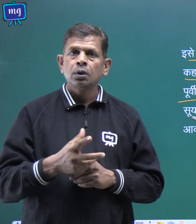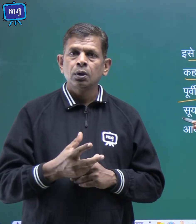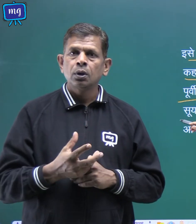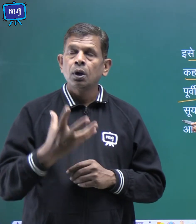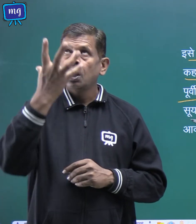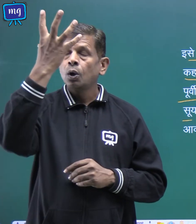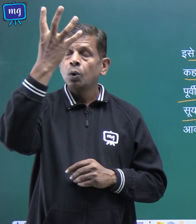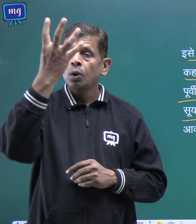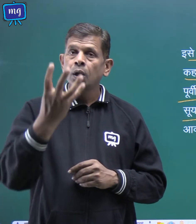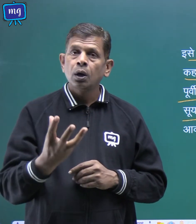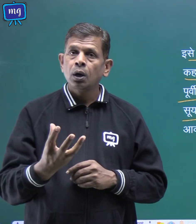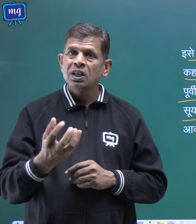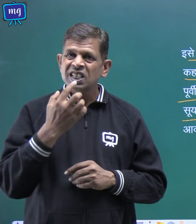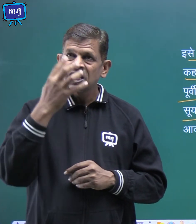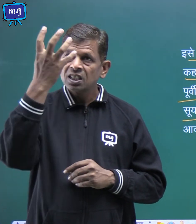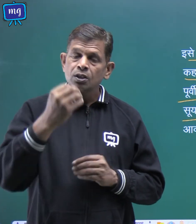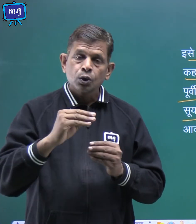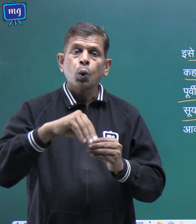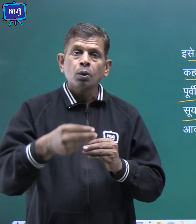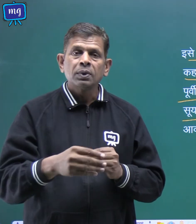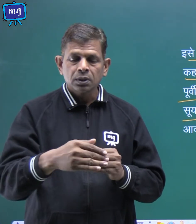सूर्यास्त के तुरंत पश्चात